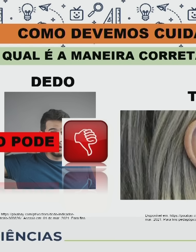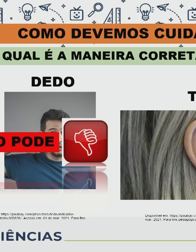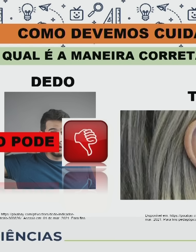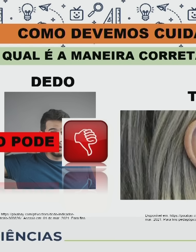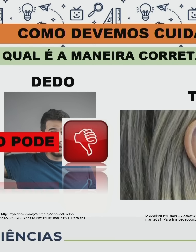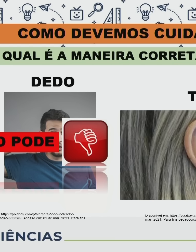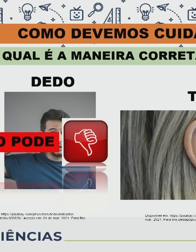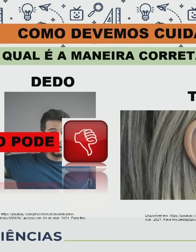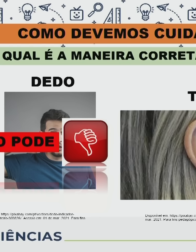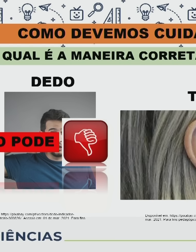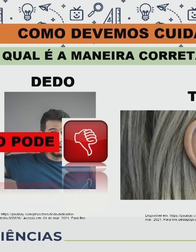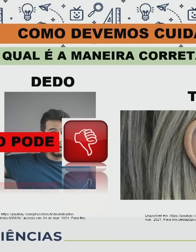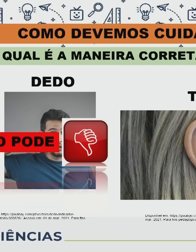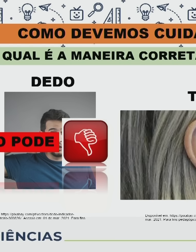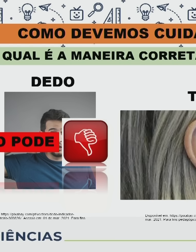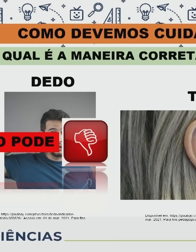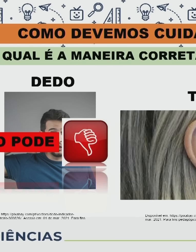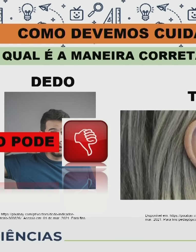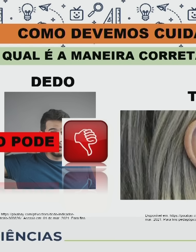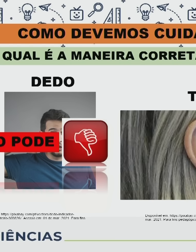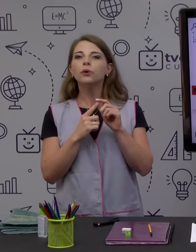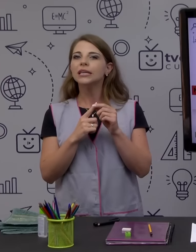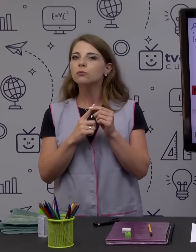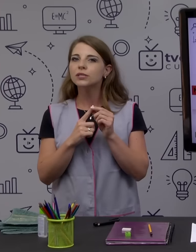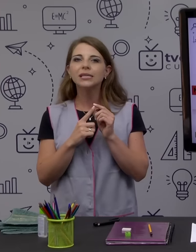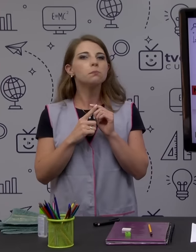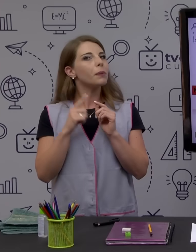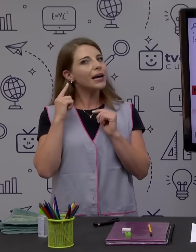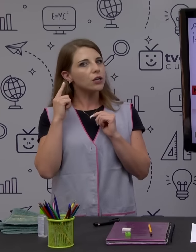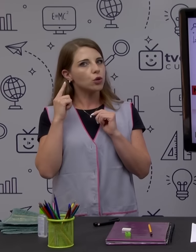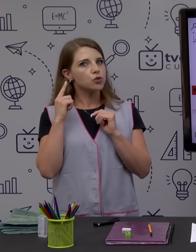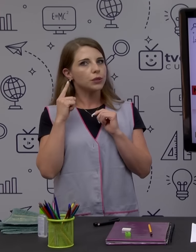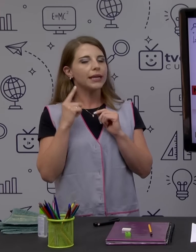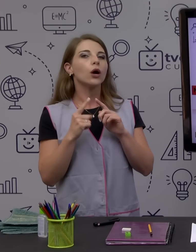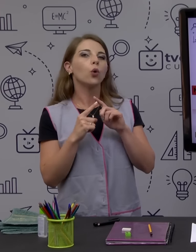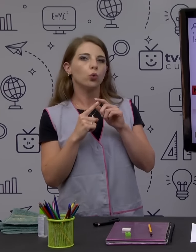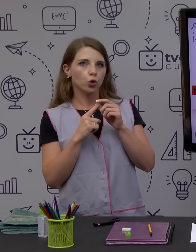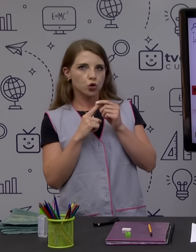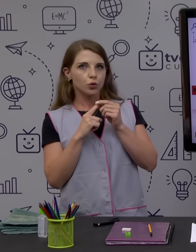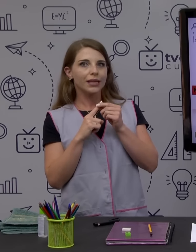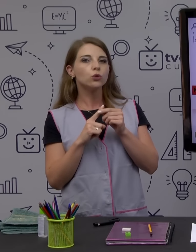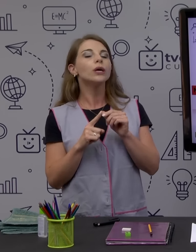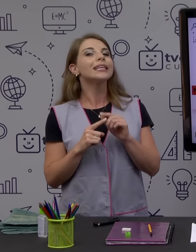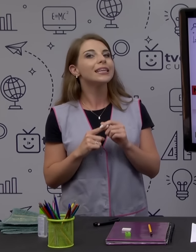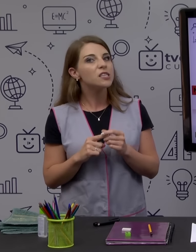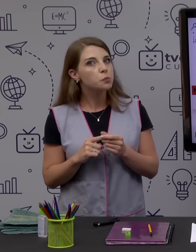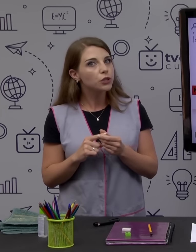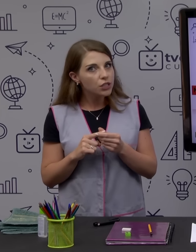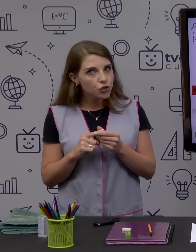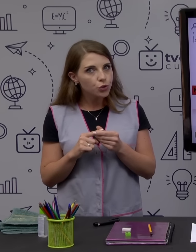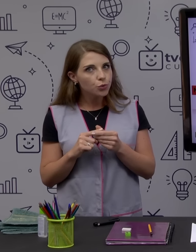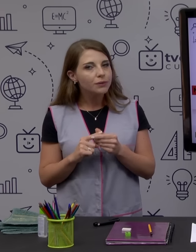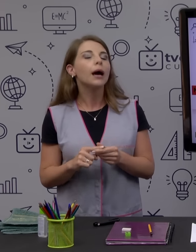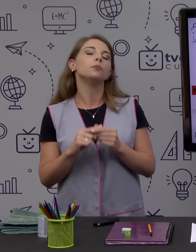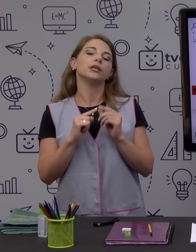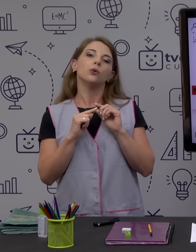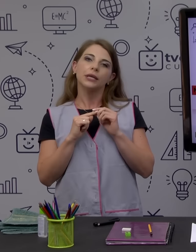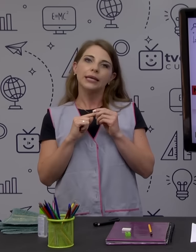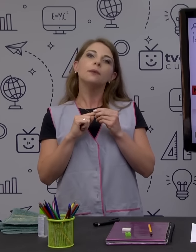a nossa orelha, tá certo? Então, nós não podemos limpar a nossa orelha com o nosso dedo desprotegido, tá? Porque a orelha,